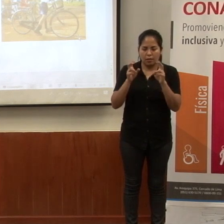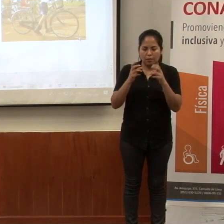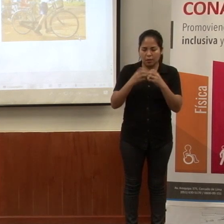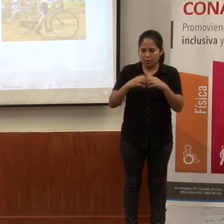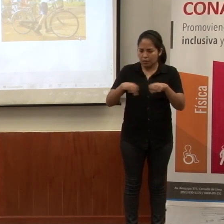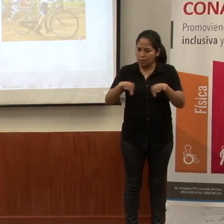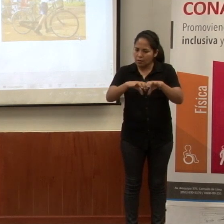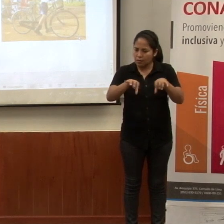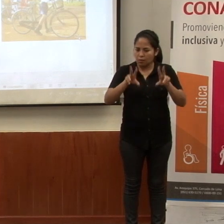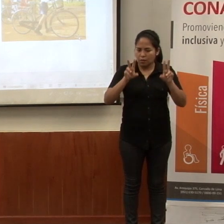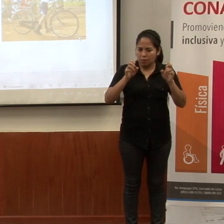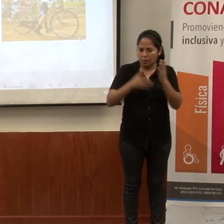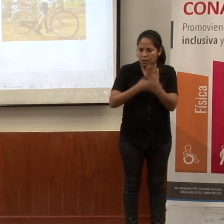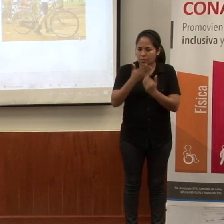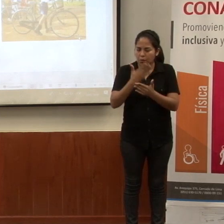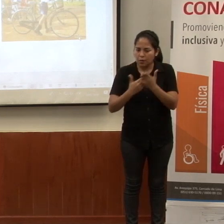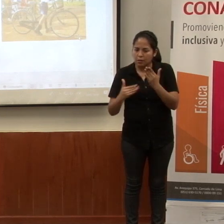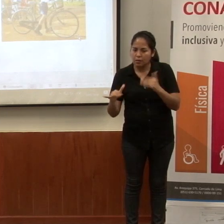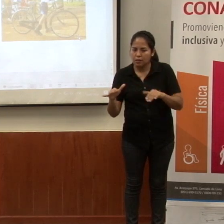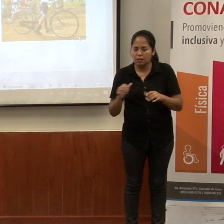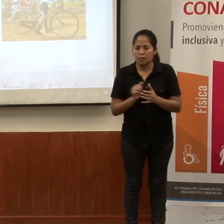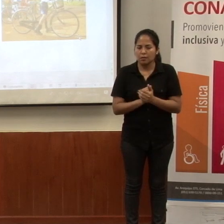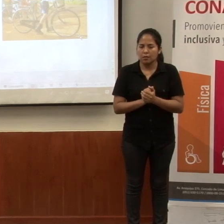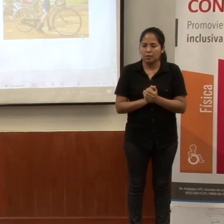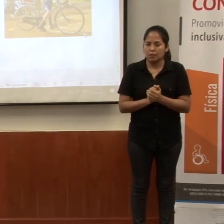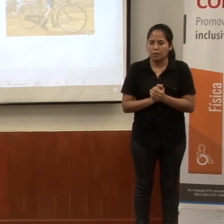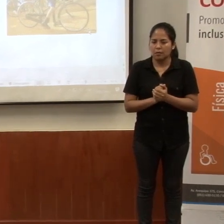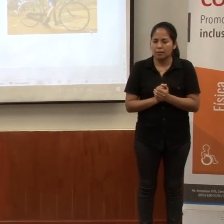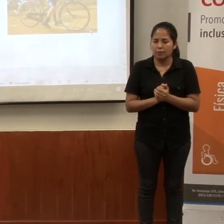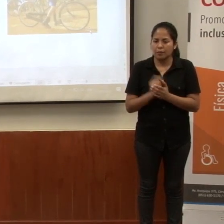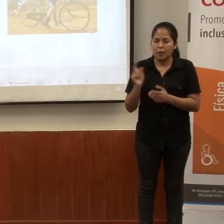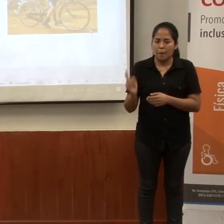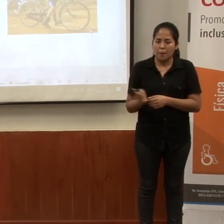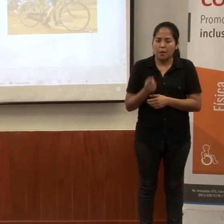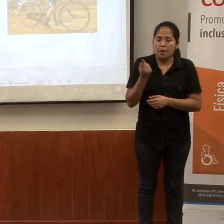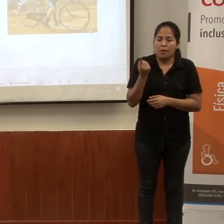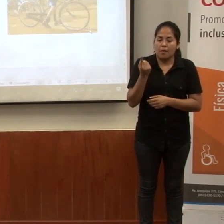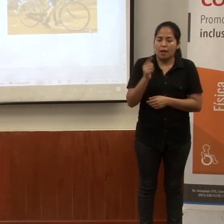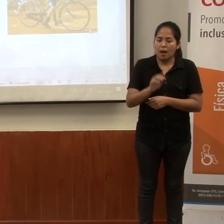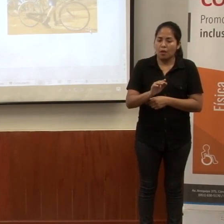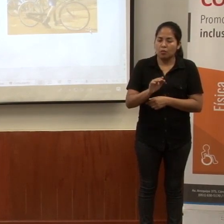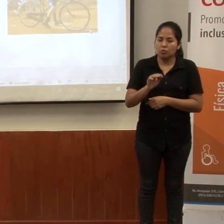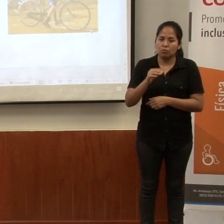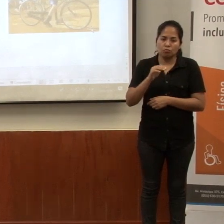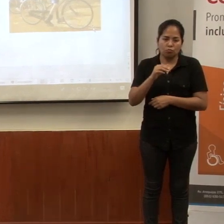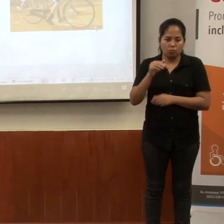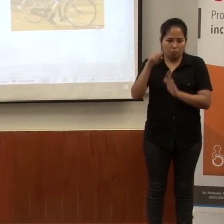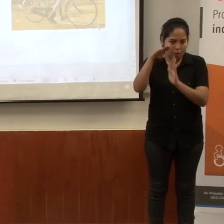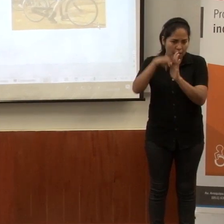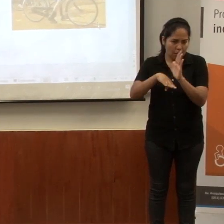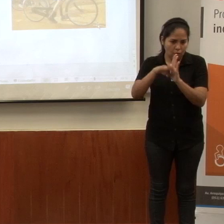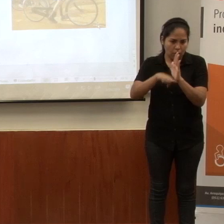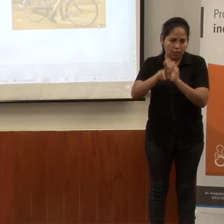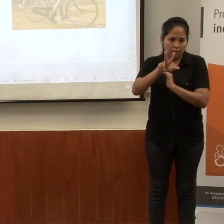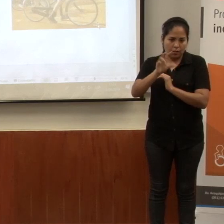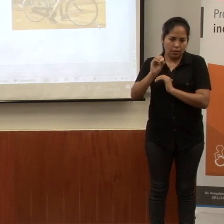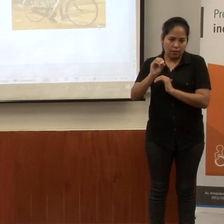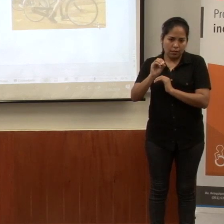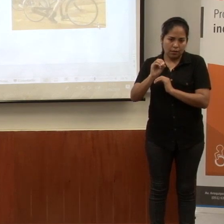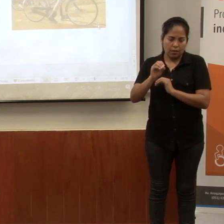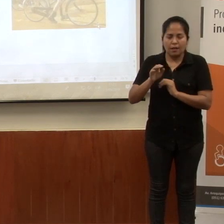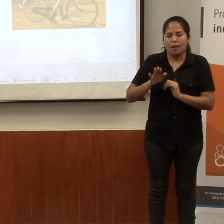discapacidad. Y por eso hemos dicho, señores, prioridad a los menores de 30 años, y dentro de eso los menores de